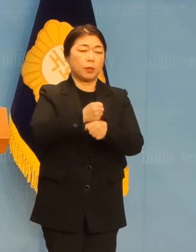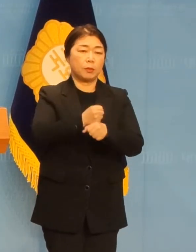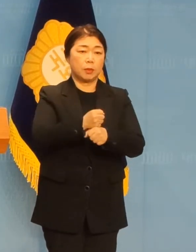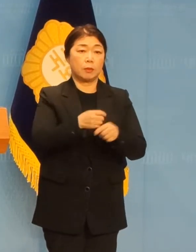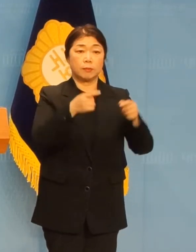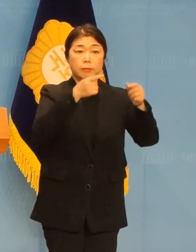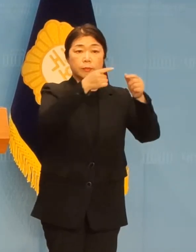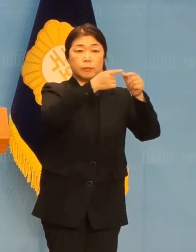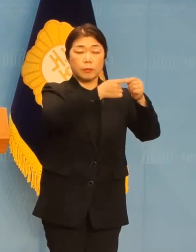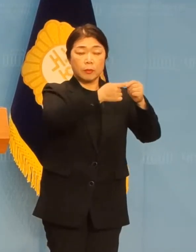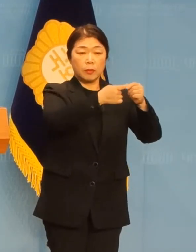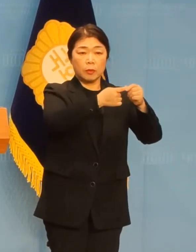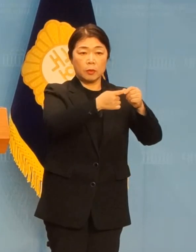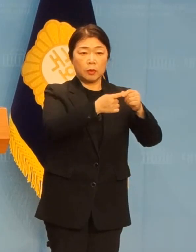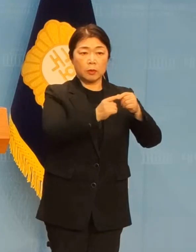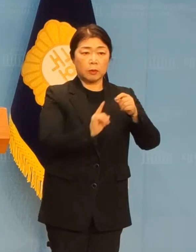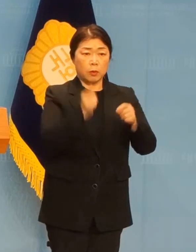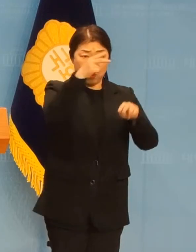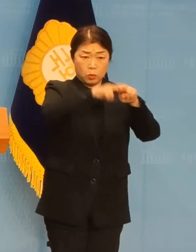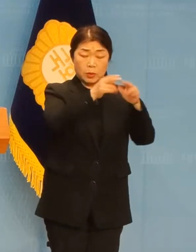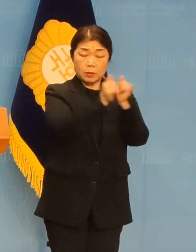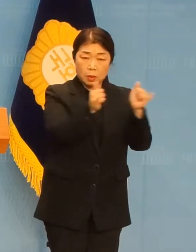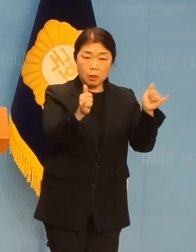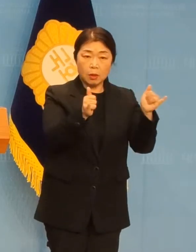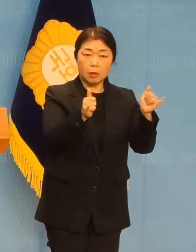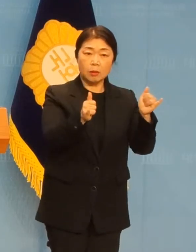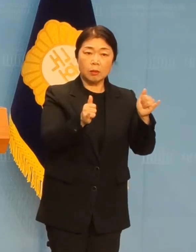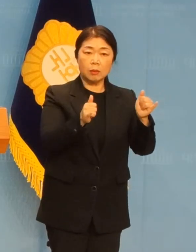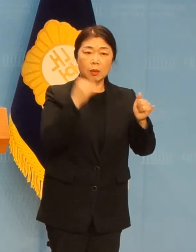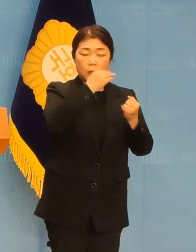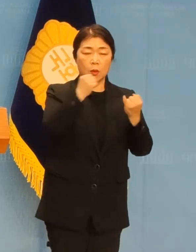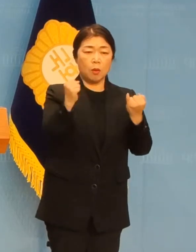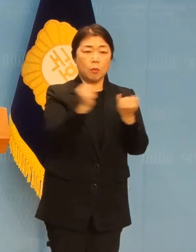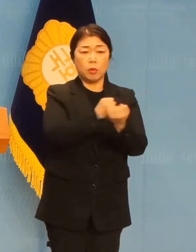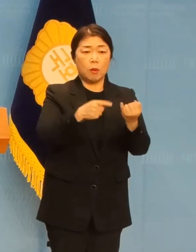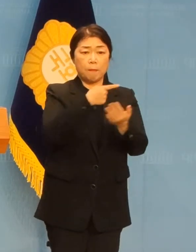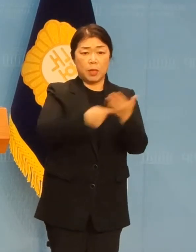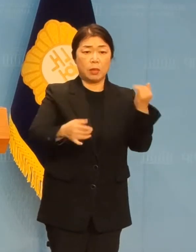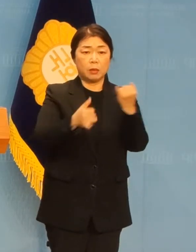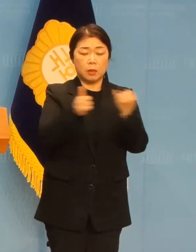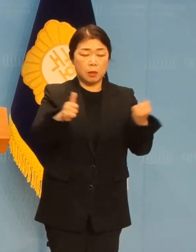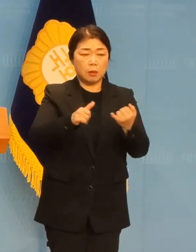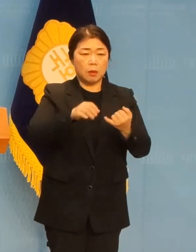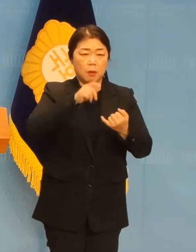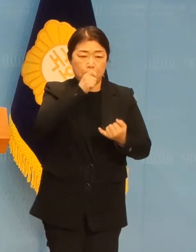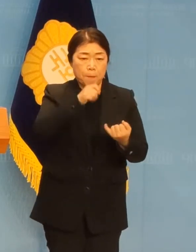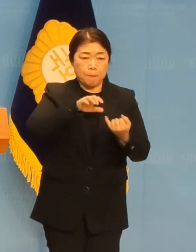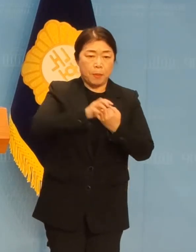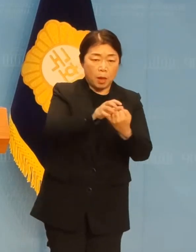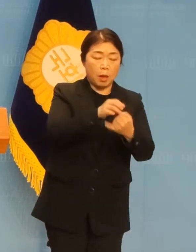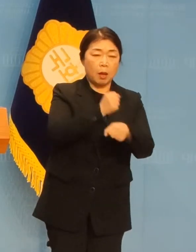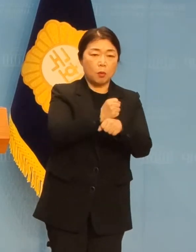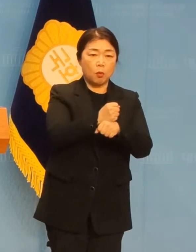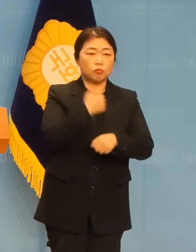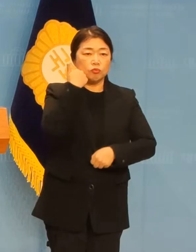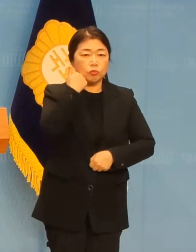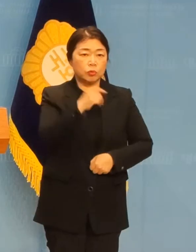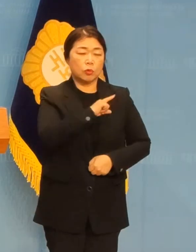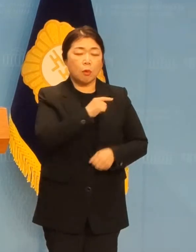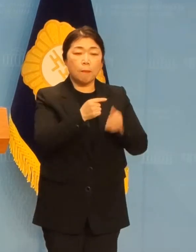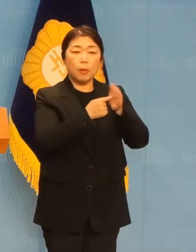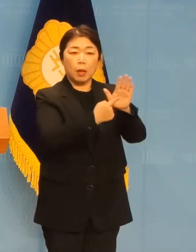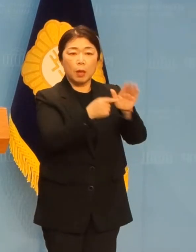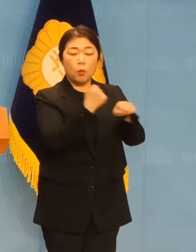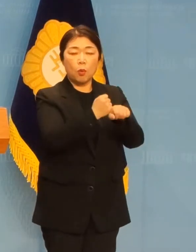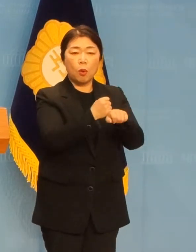첫째, 고위공직자가 성폭력 피해자에게 입막음을 시도하거나 신상을 공개하거나